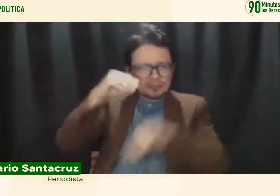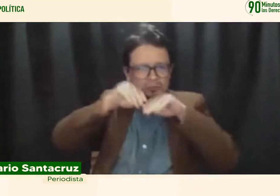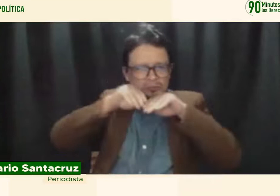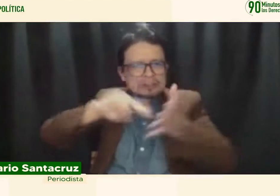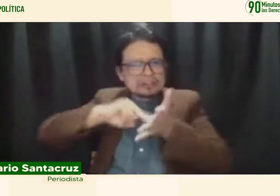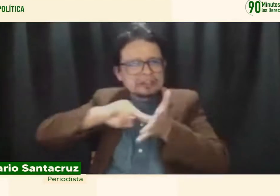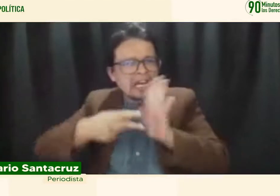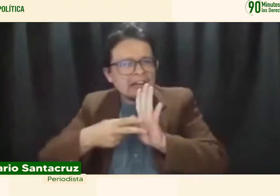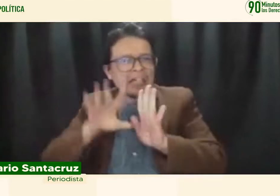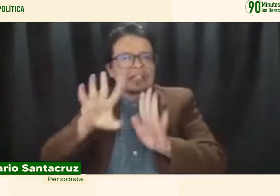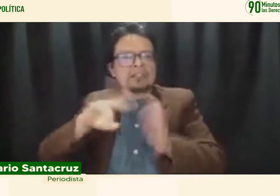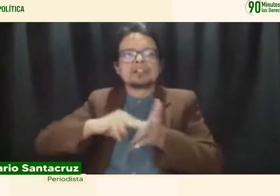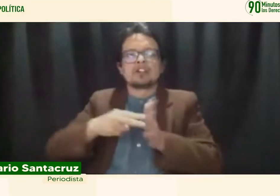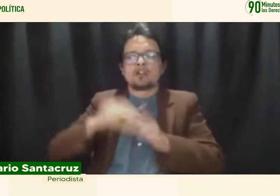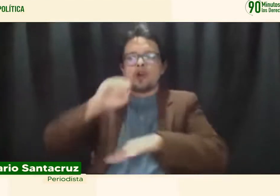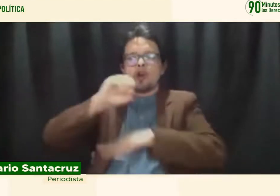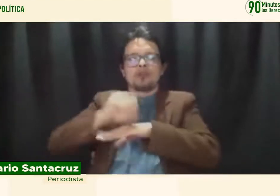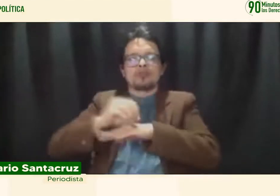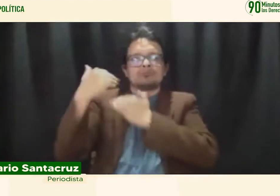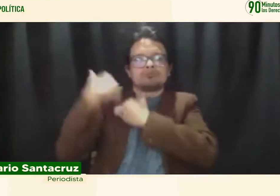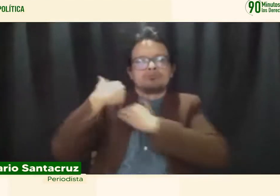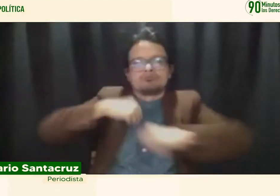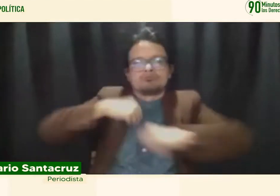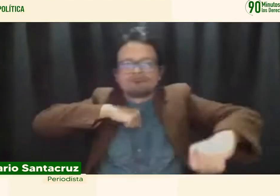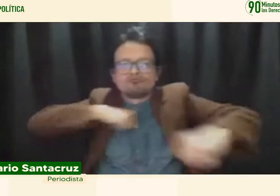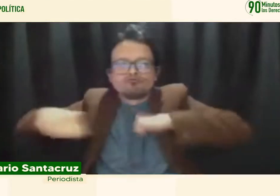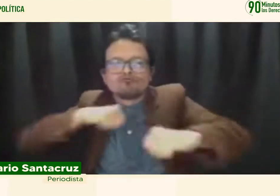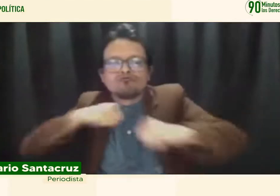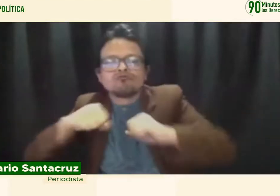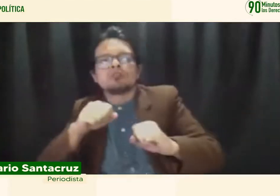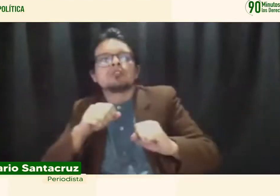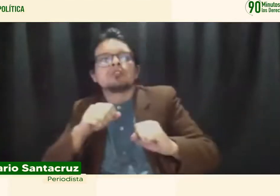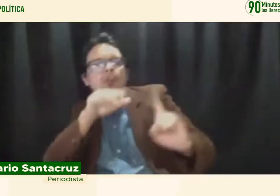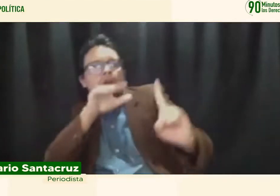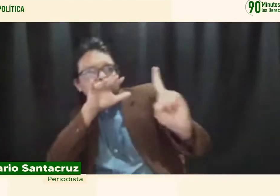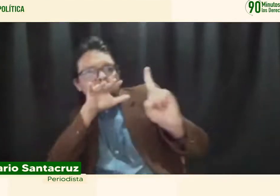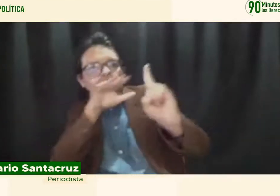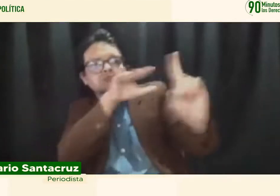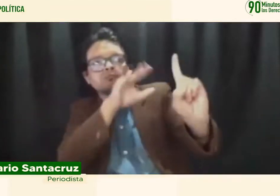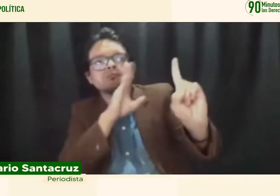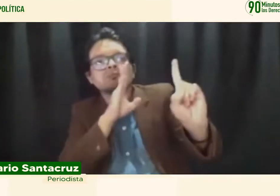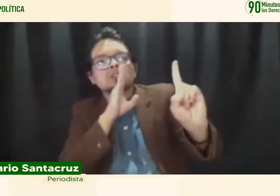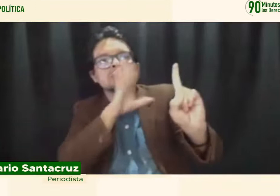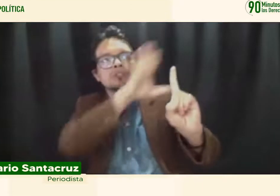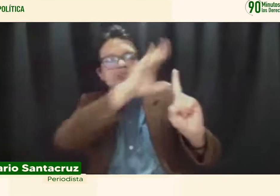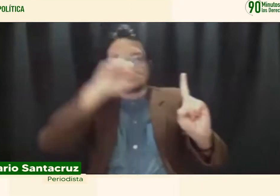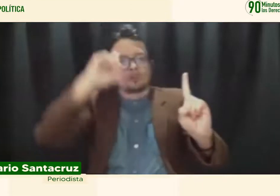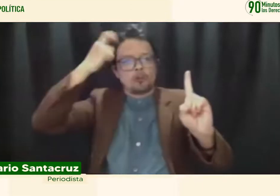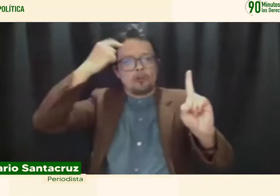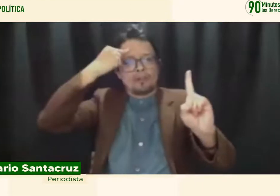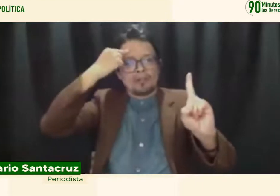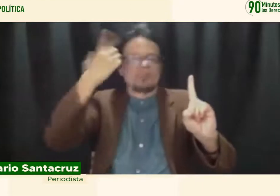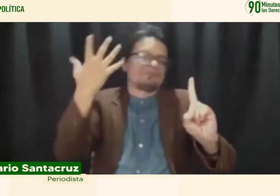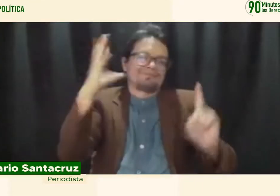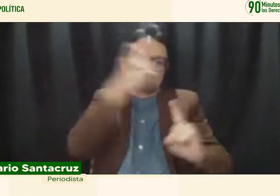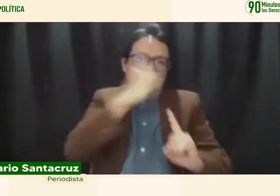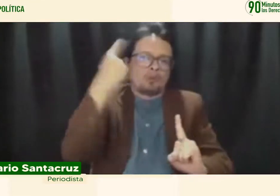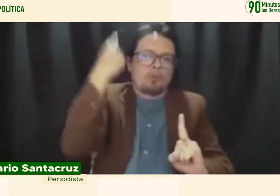organización sí y sobre qué significa una organización qué responsabilidades tenía qué gestiones podría ser y qué tipo de